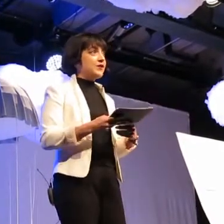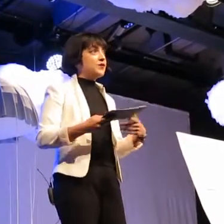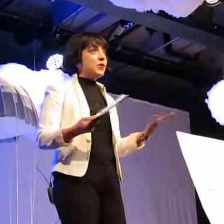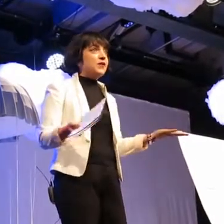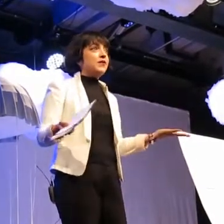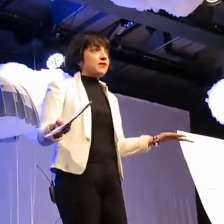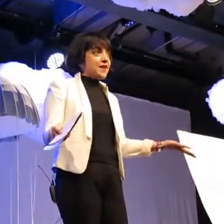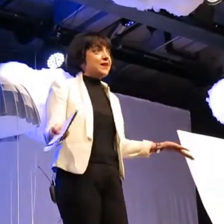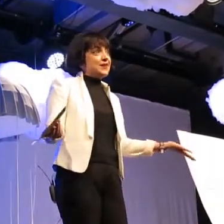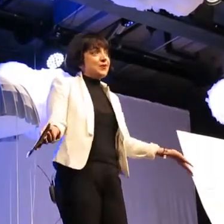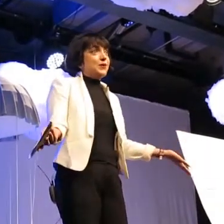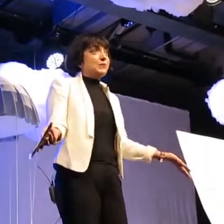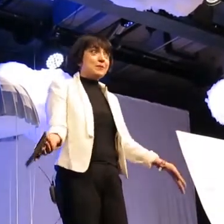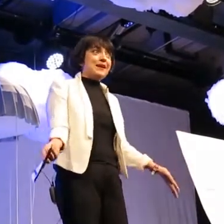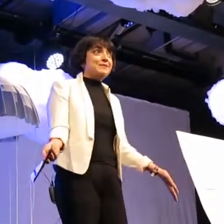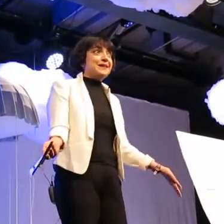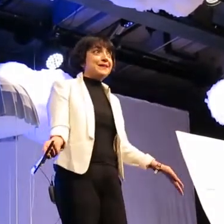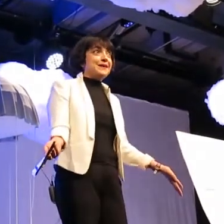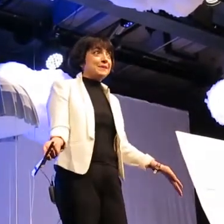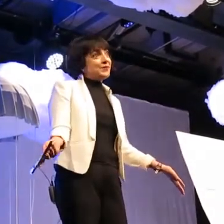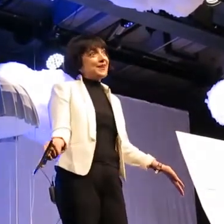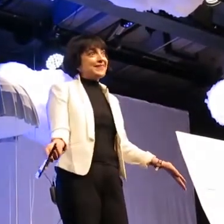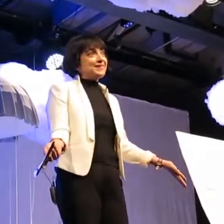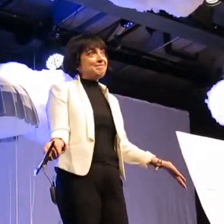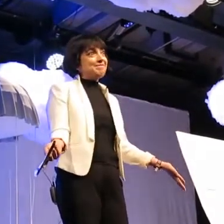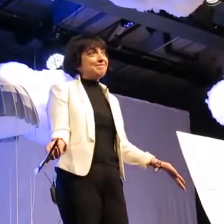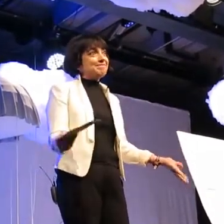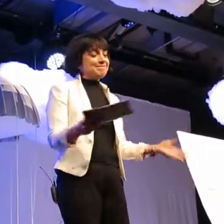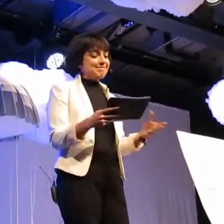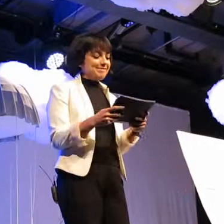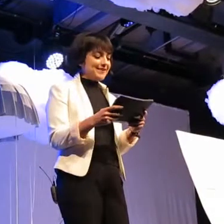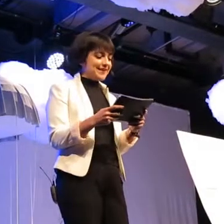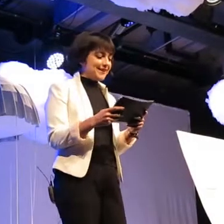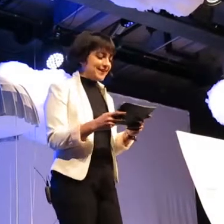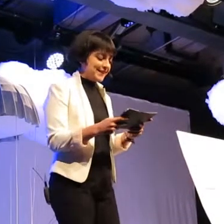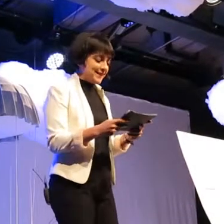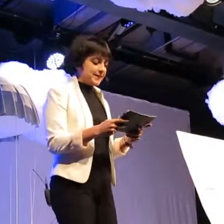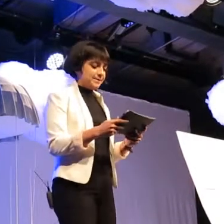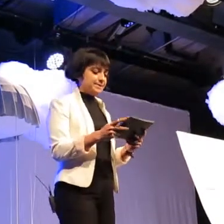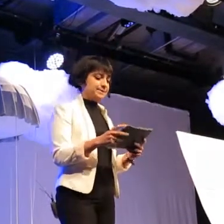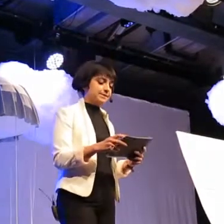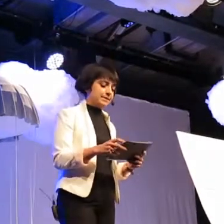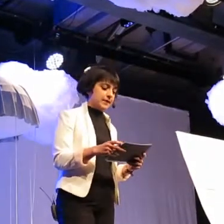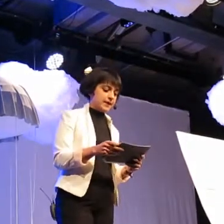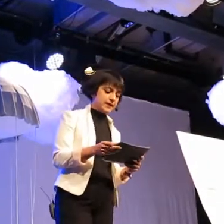vanligt. Så vad fan är då problemet, kan man fråga sig.